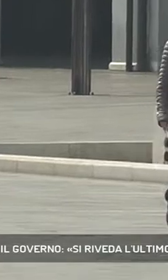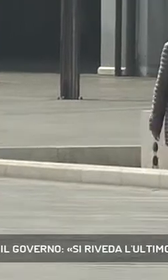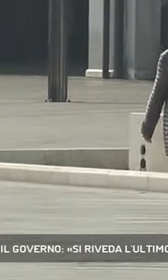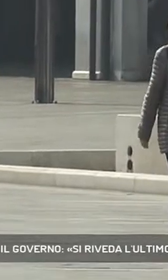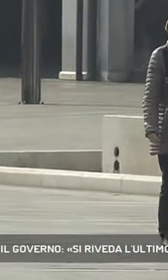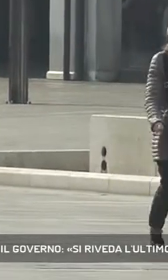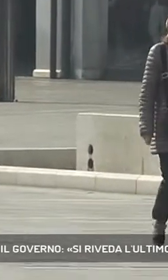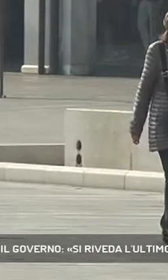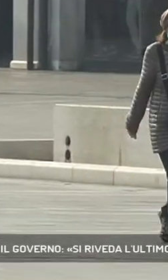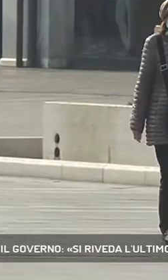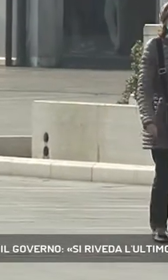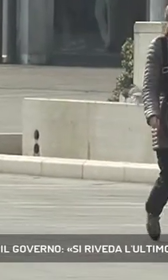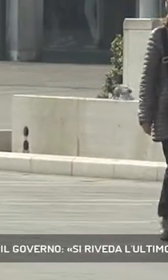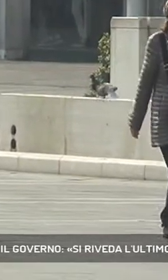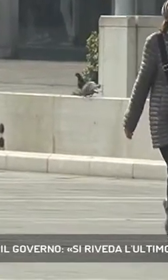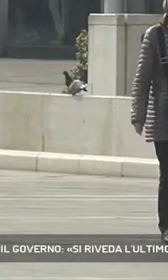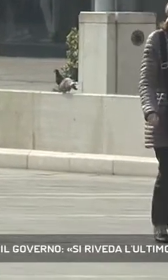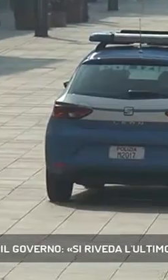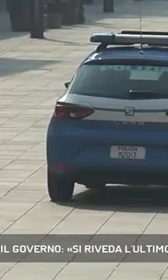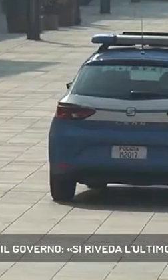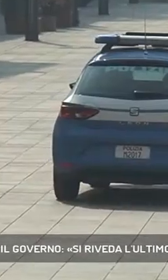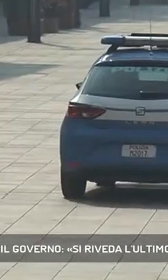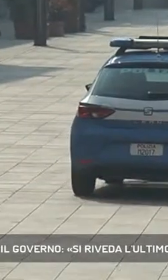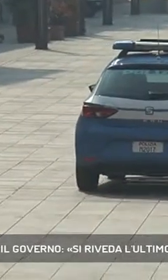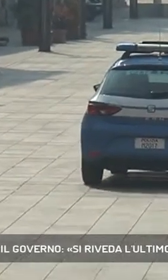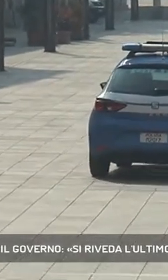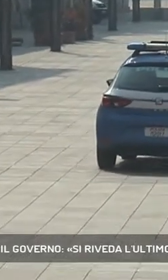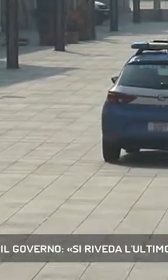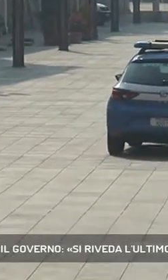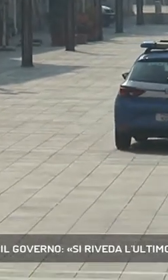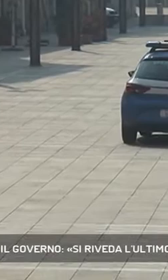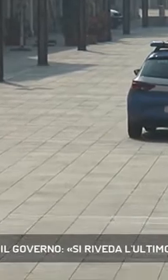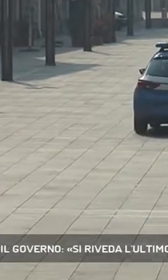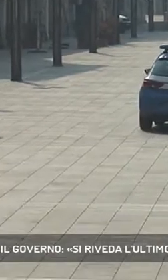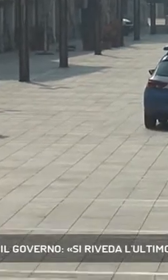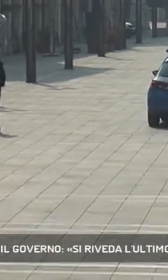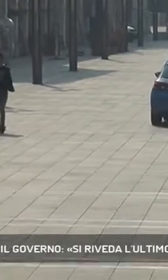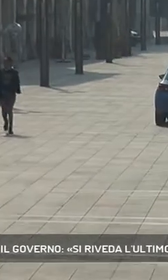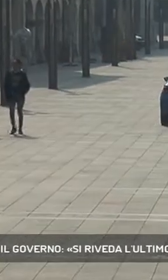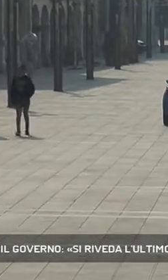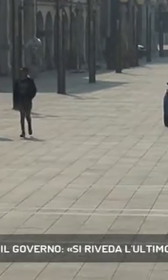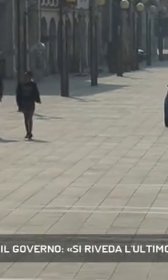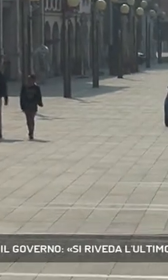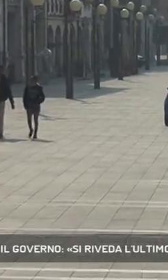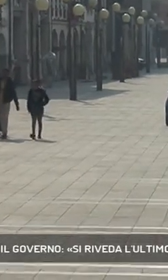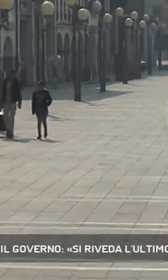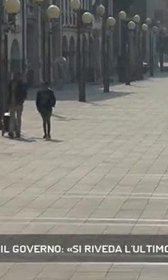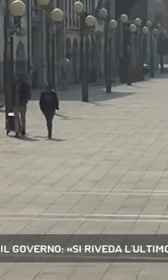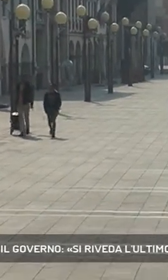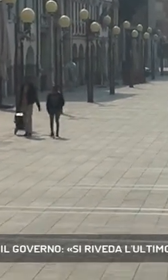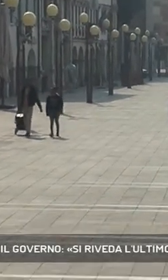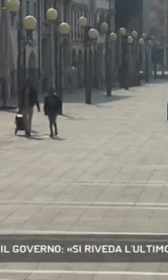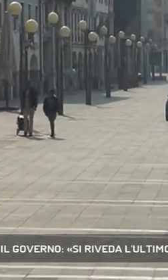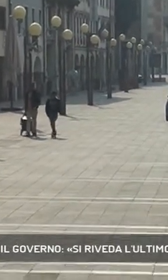momento grave come questo la nuova ordinanza regionale vorrebbe alimentare polemiche col governo ma la critica politica sull'ultimo